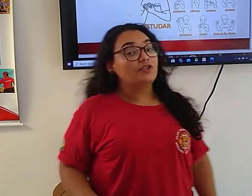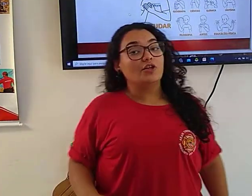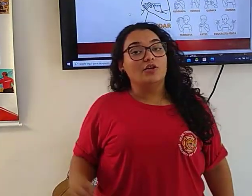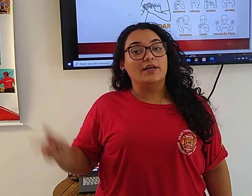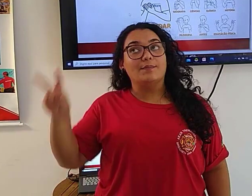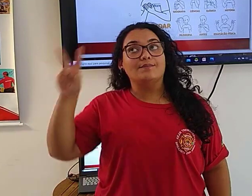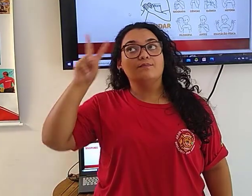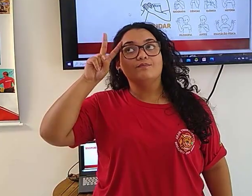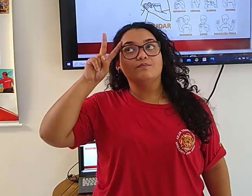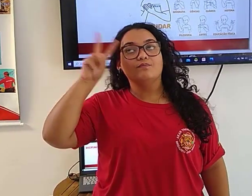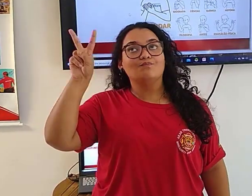História.